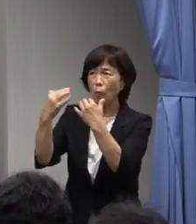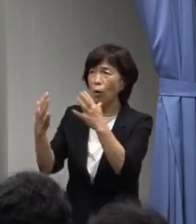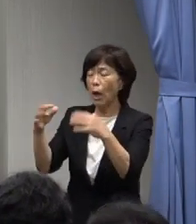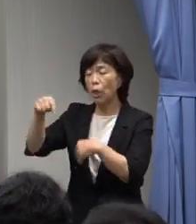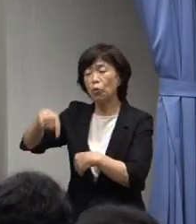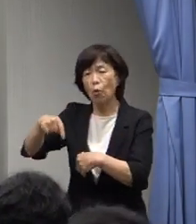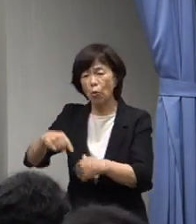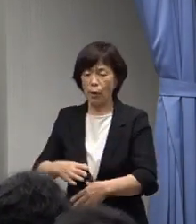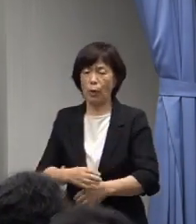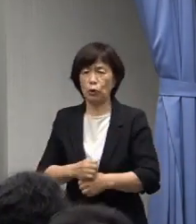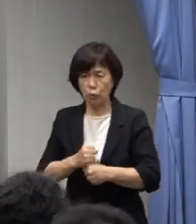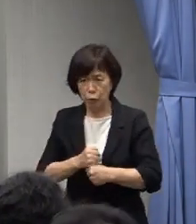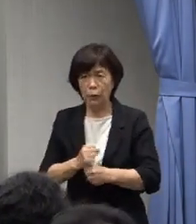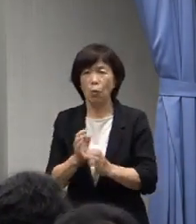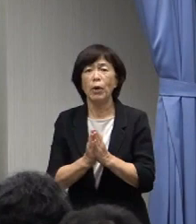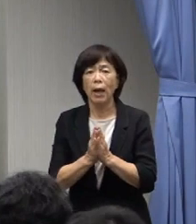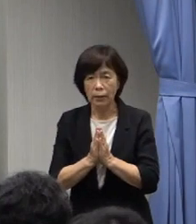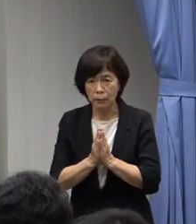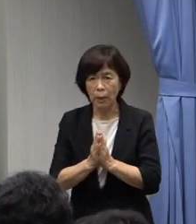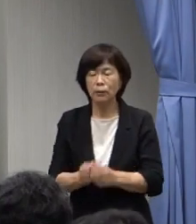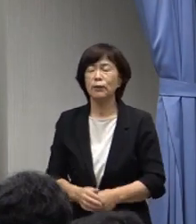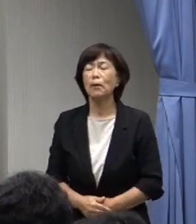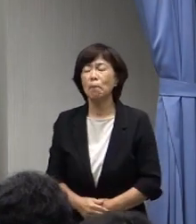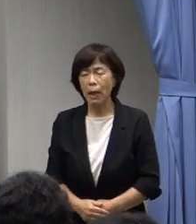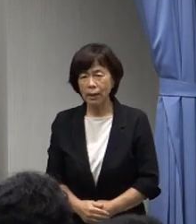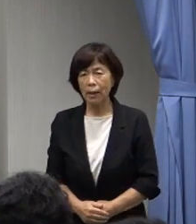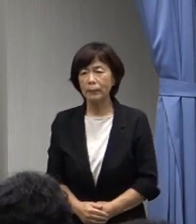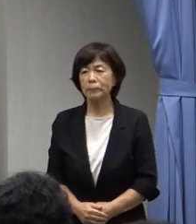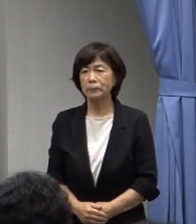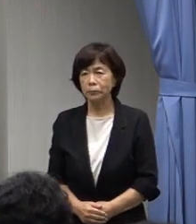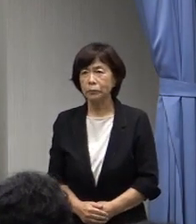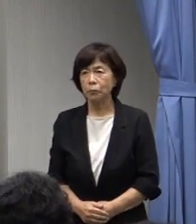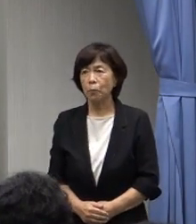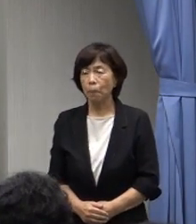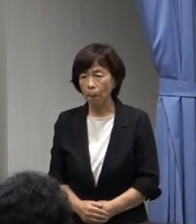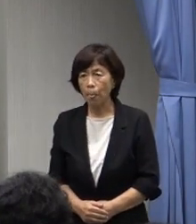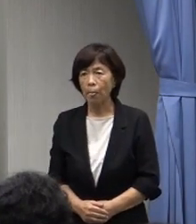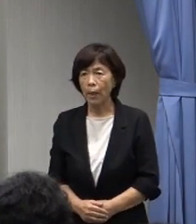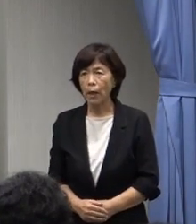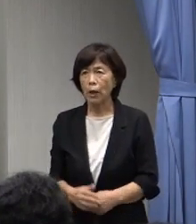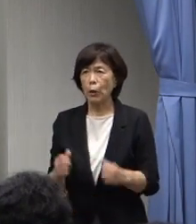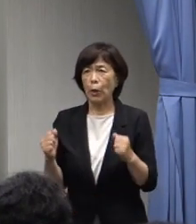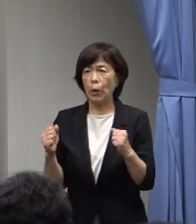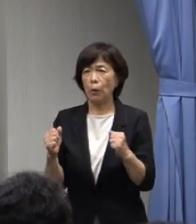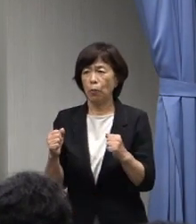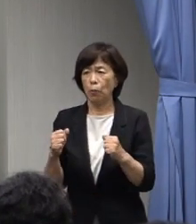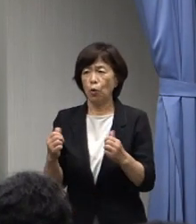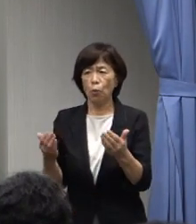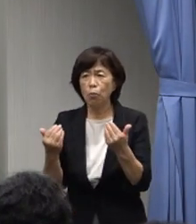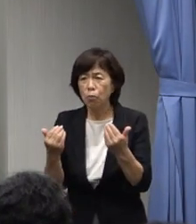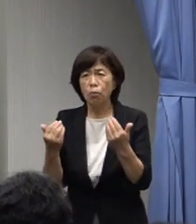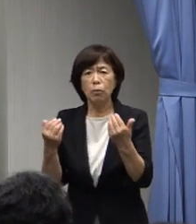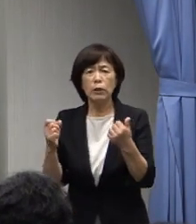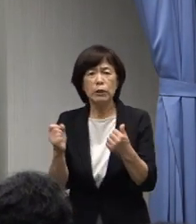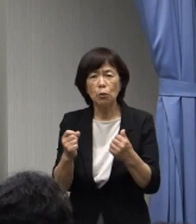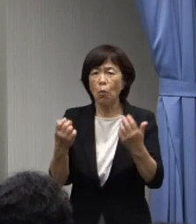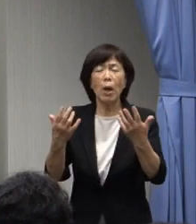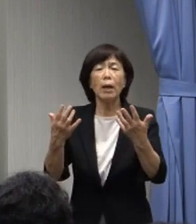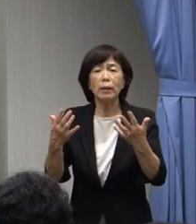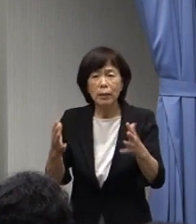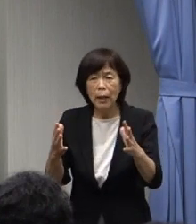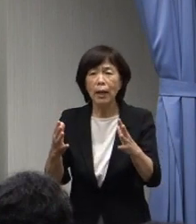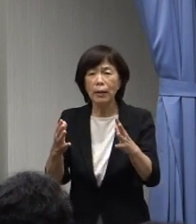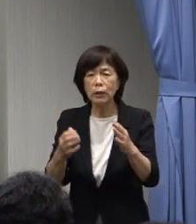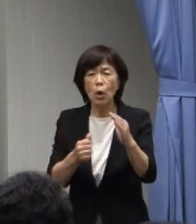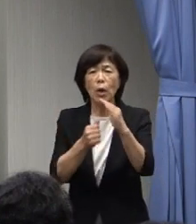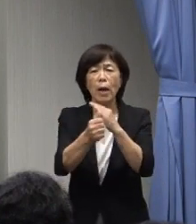止や延期をお願いします。そして、不要の外出は避けて、昼夜を取らずエアコン等を使用しても